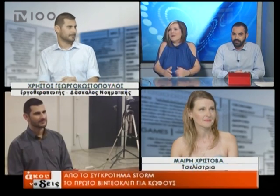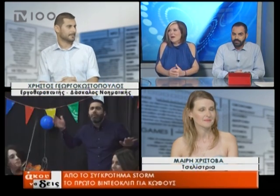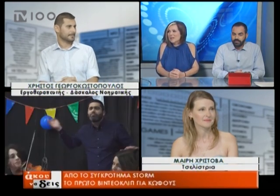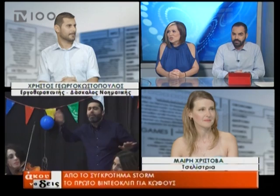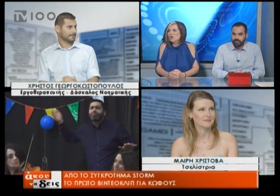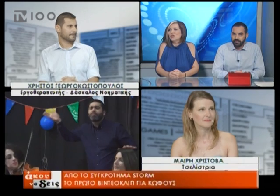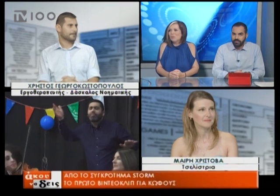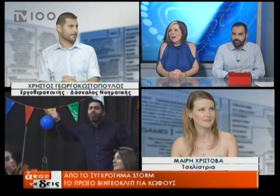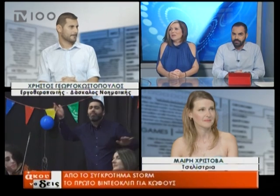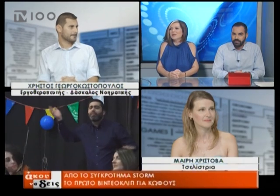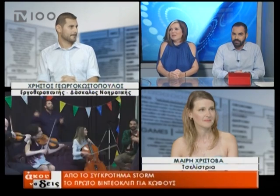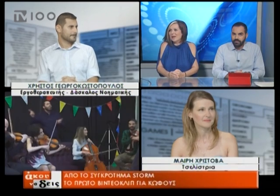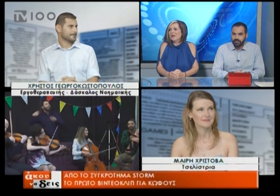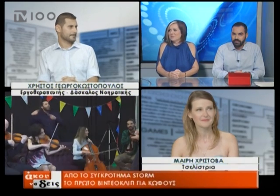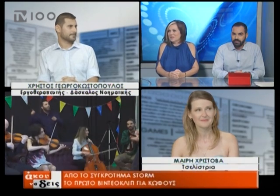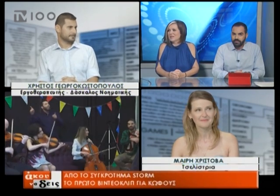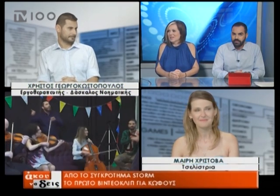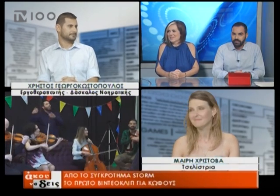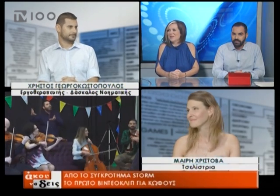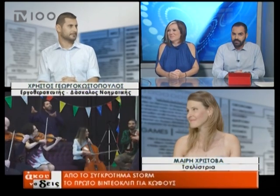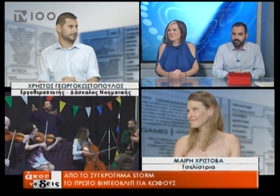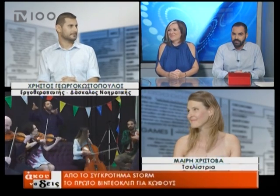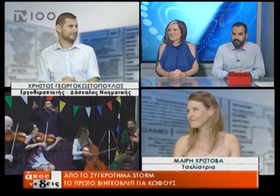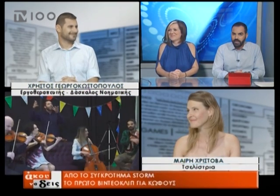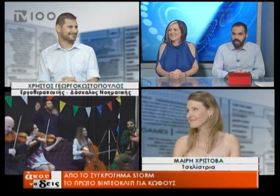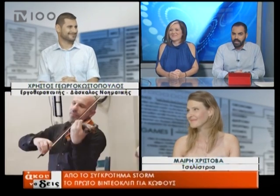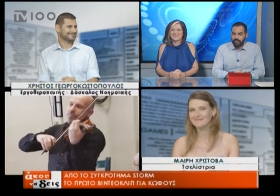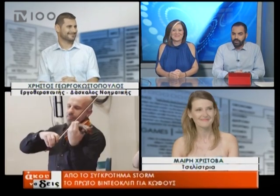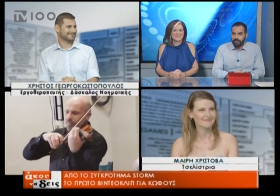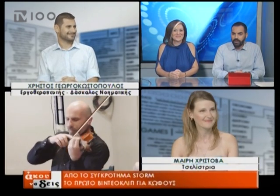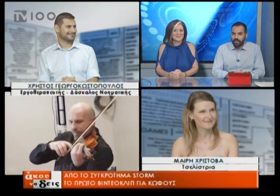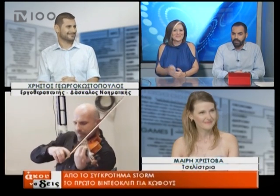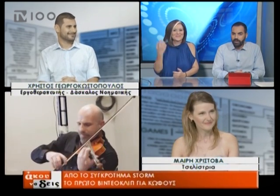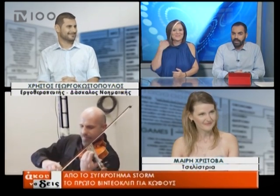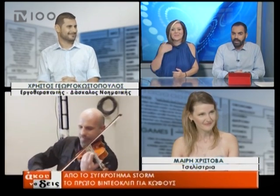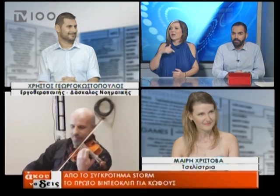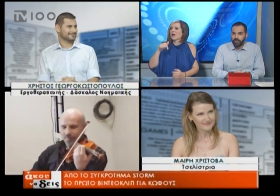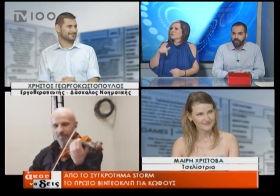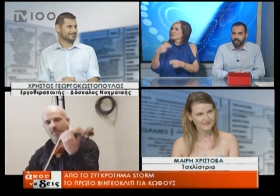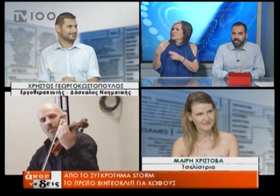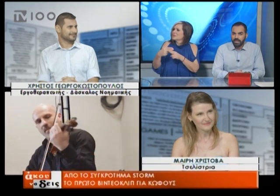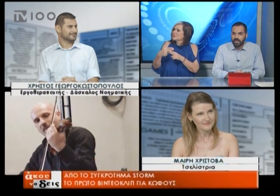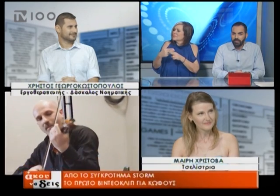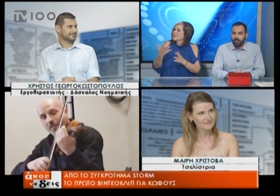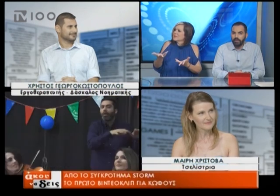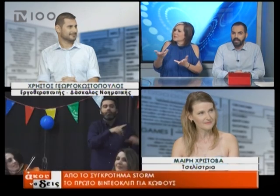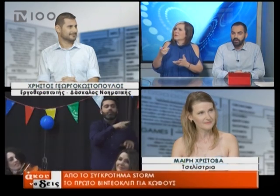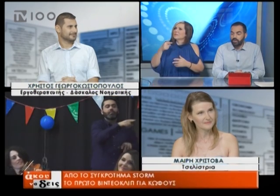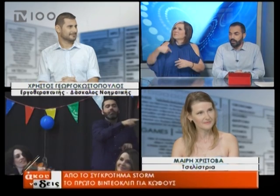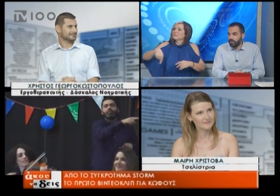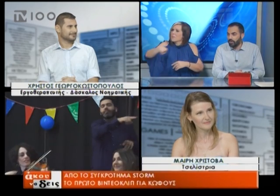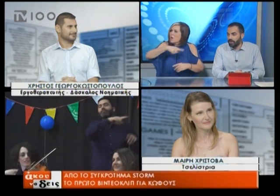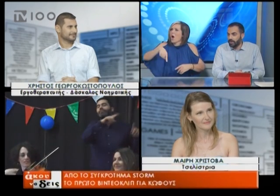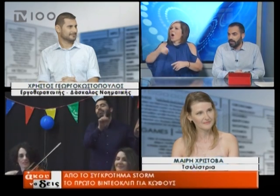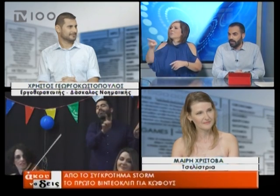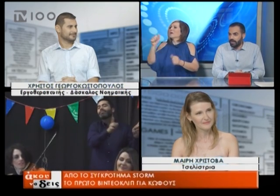παραδέχομαι, ευχαριστώ την ομάδα για την τέλεια αυτή συνεργασία. Αυτό σημαίνει ότι δημιουργεί προσδοκίες και στα υπόλοιπα άτομα, στους